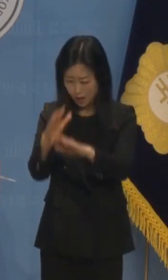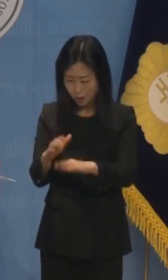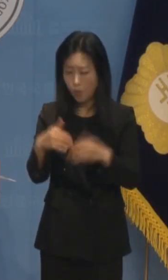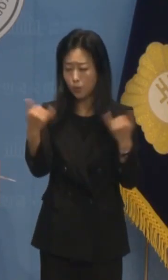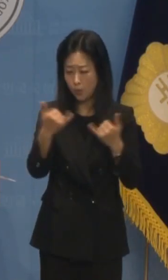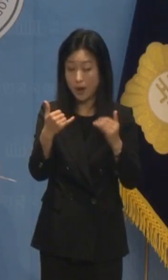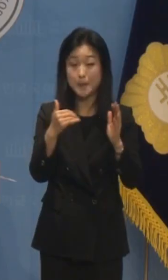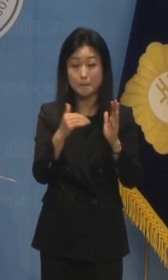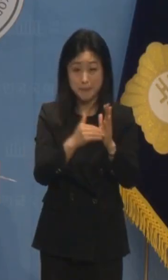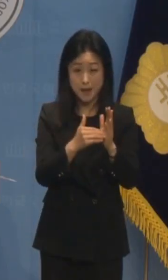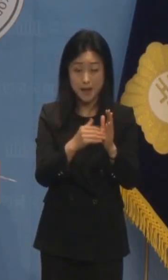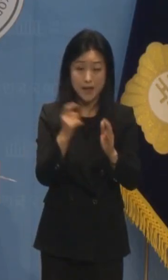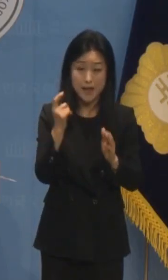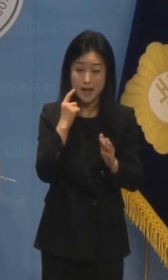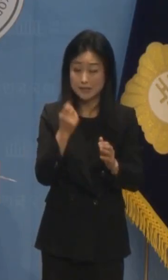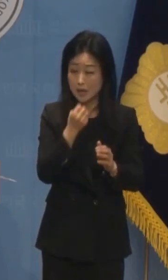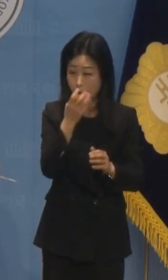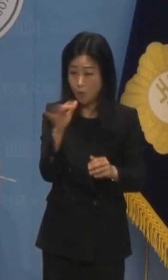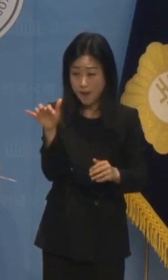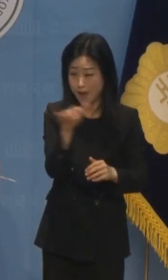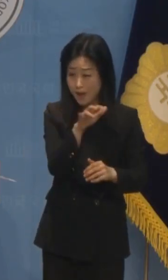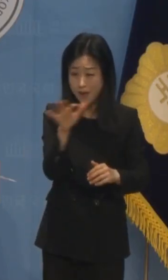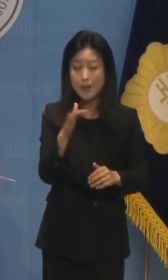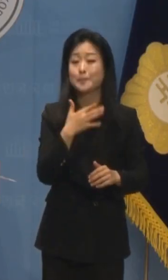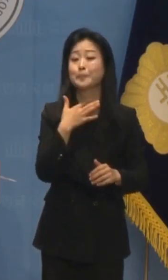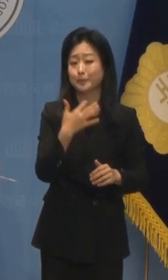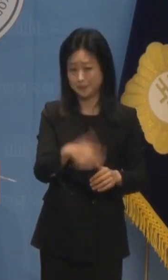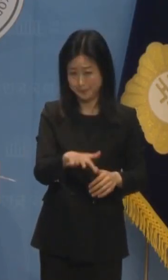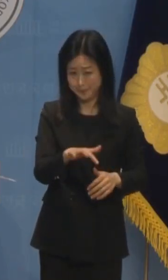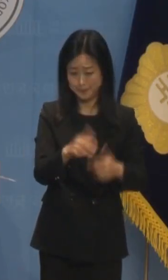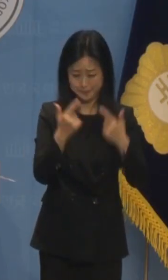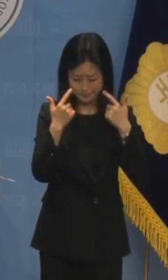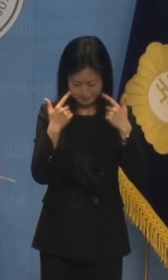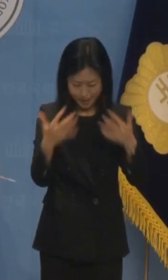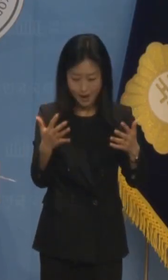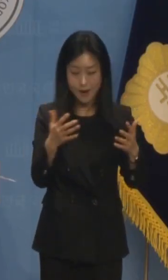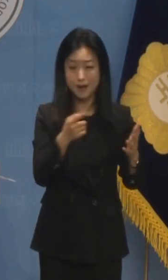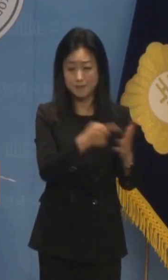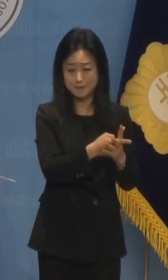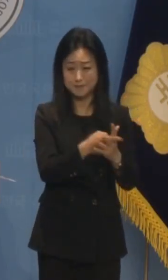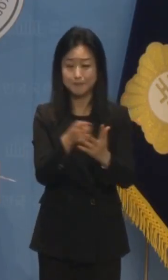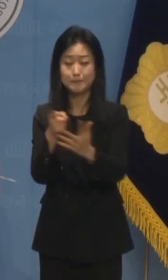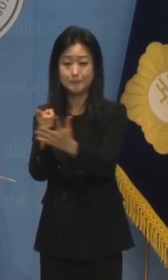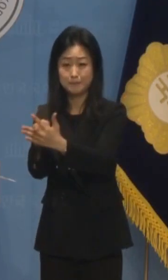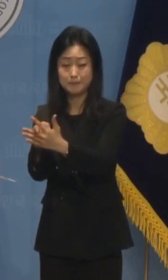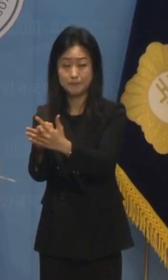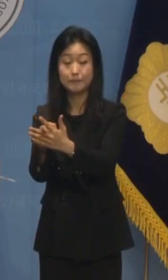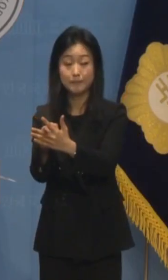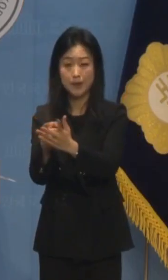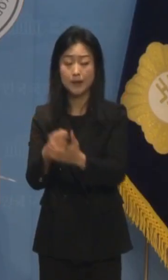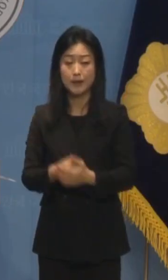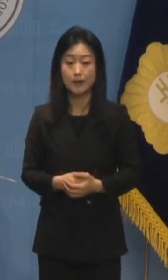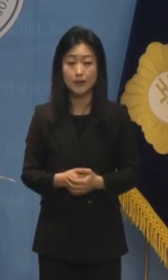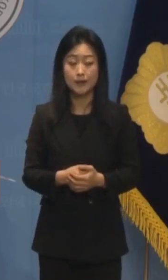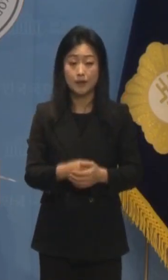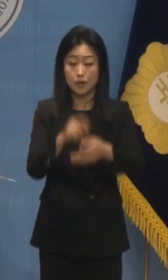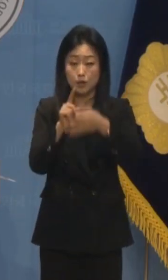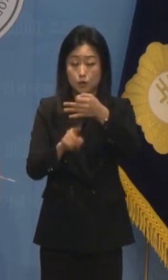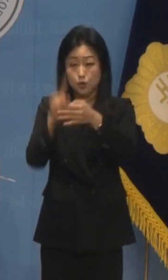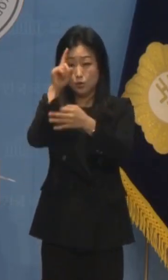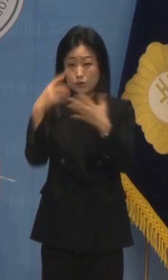뿐 위증교사 사실이 발견되지 않았다고 판시했습니다. 이번 판결을 통해 윤석열